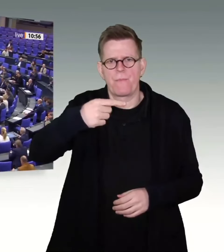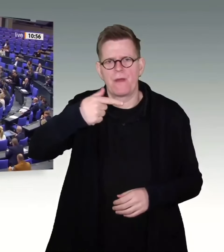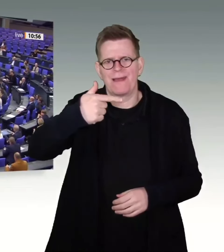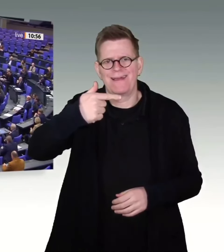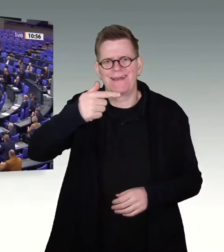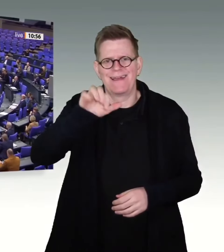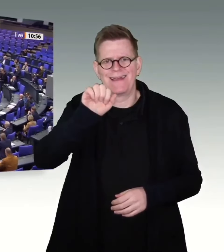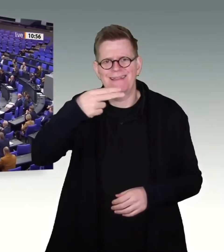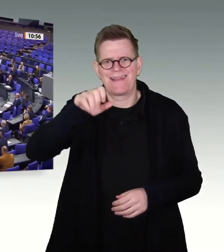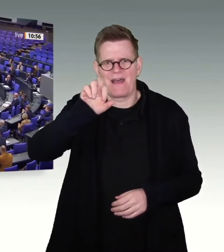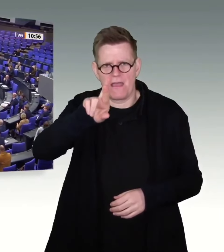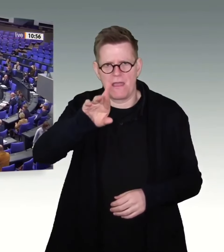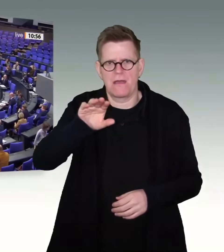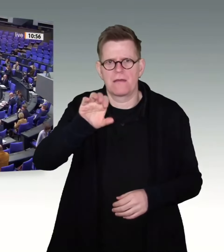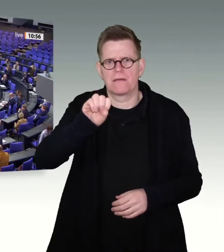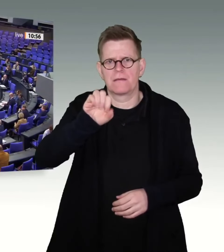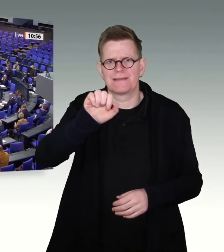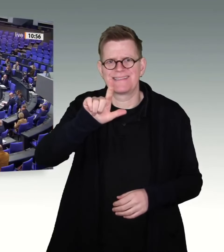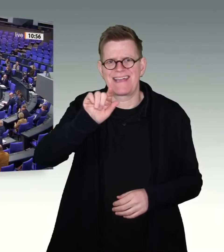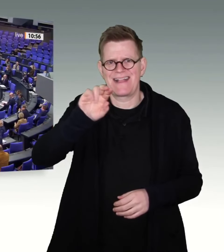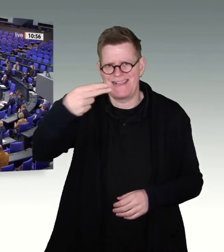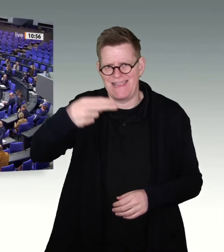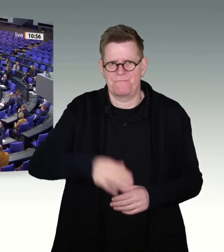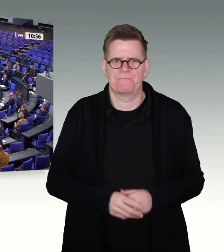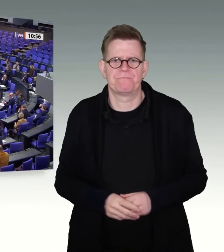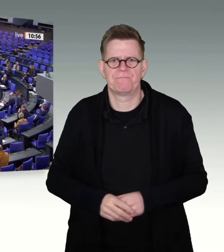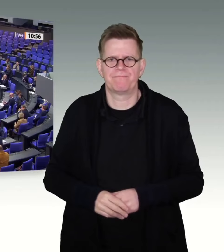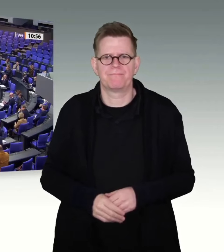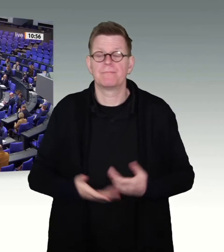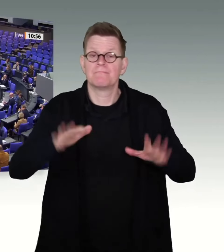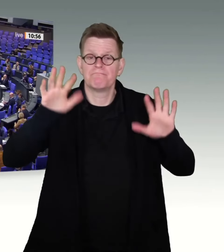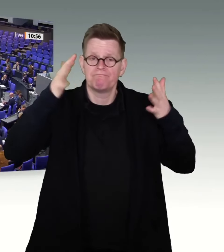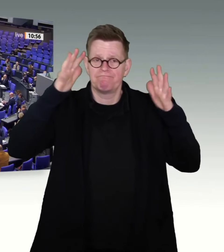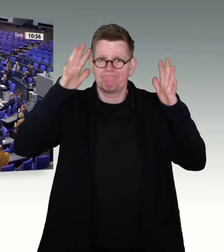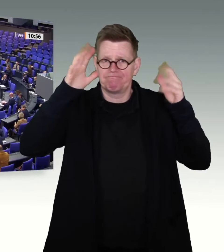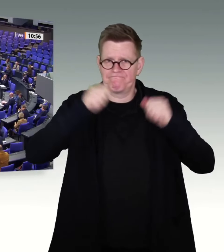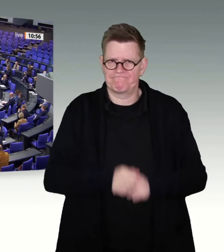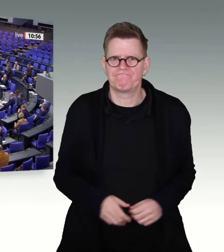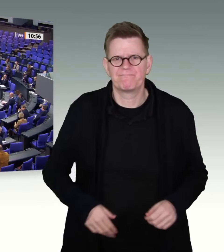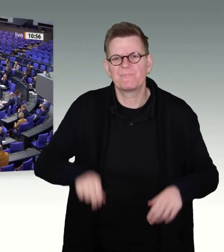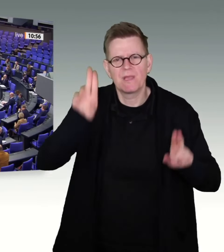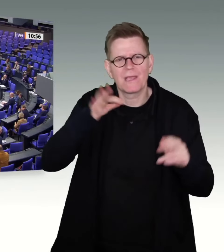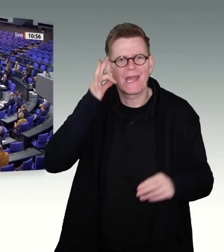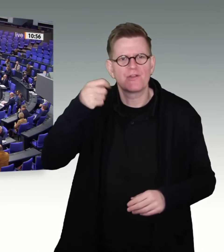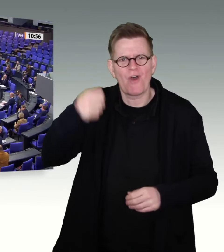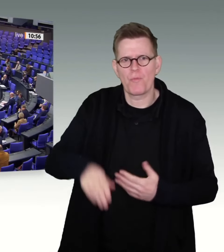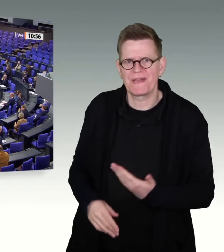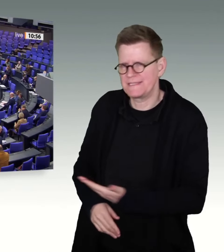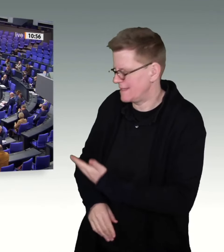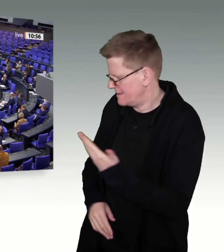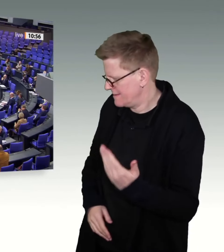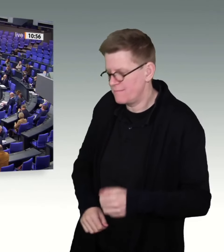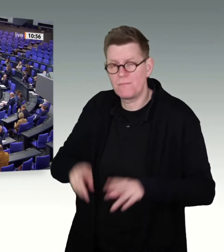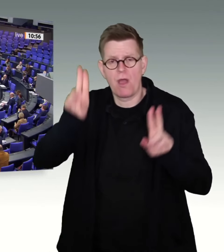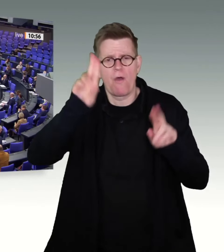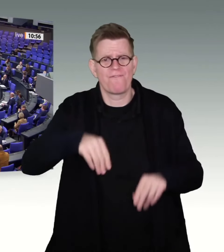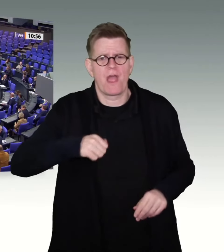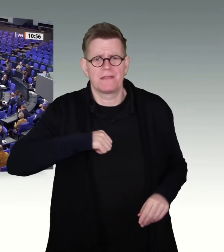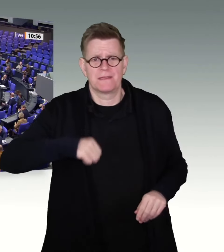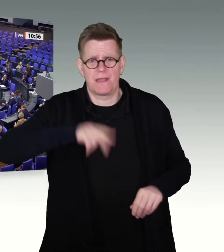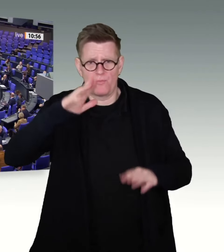Sehr geehrte Frau Präsidentin! Sehr geehrte Damen und Herren! Wir alle teilen ja das Ziel von einem